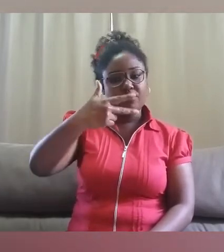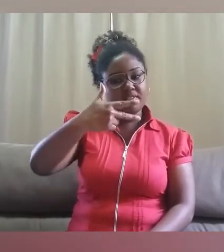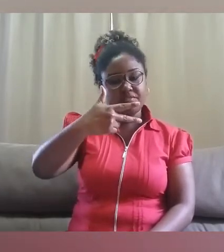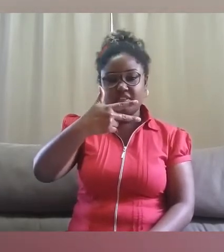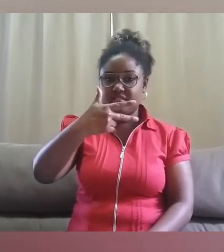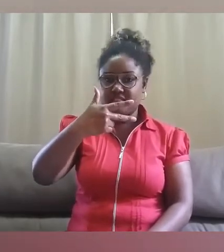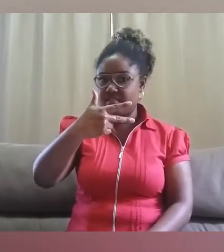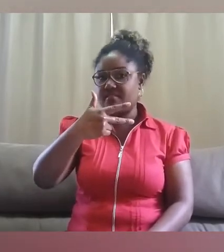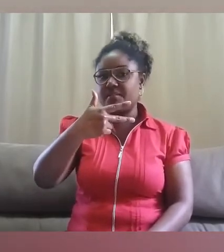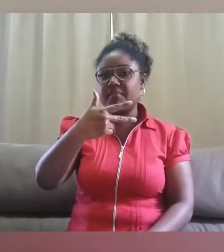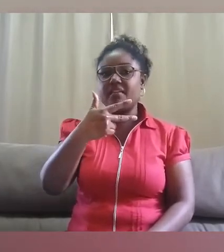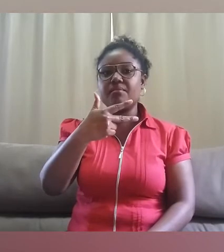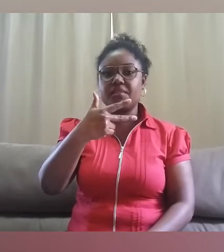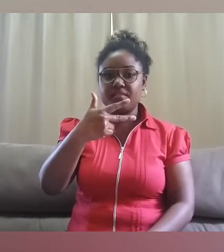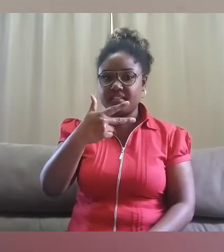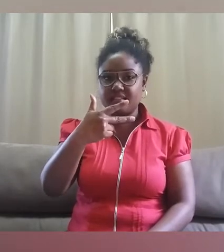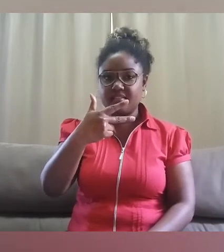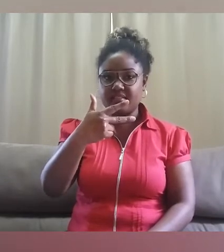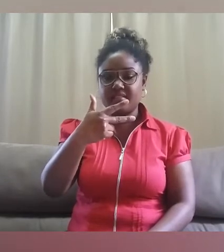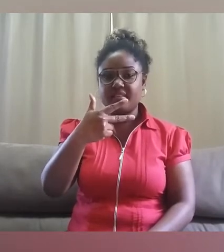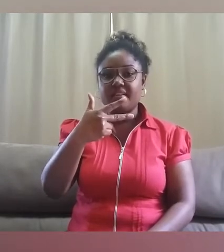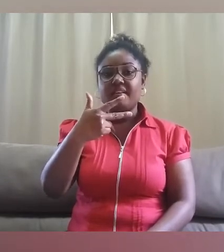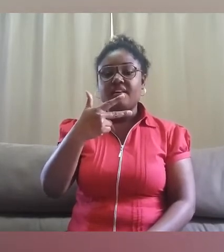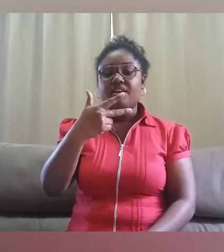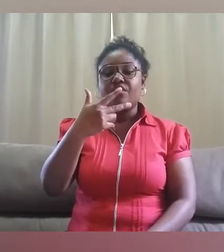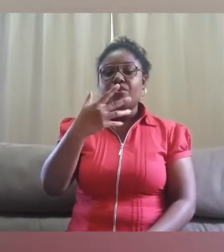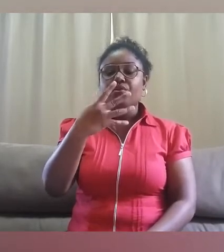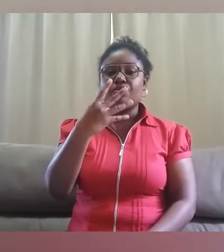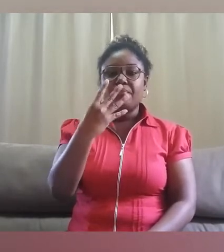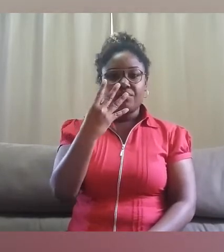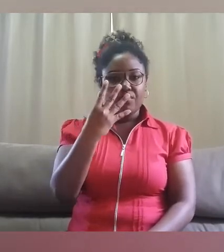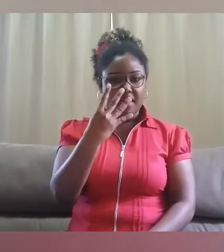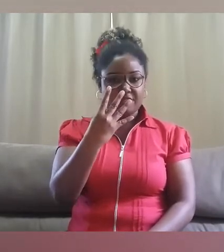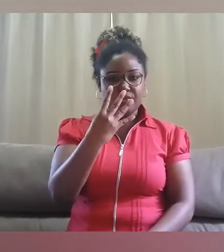pode ser feito assim também, número 3. Número 4.